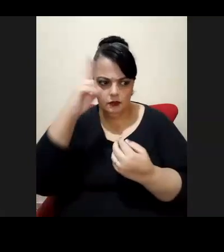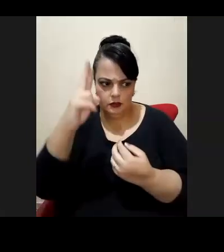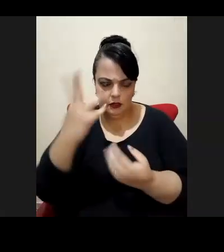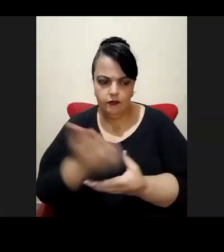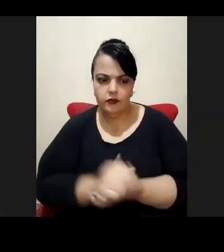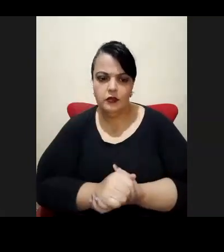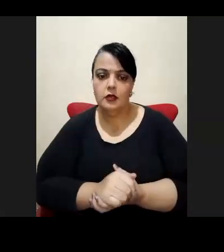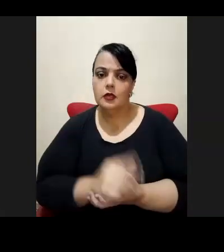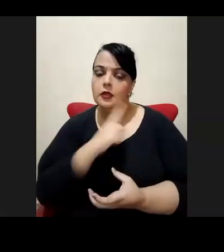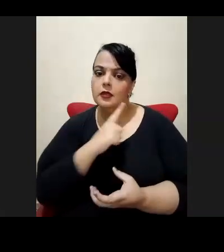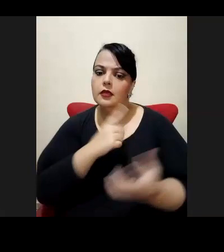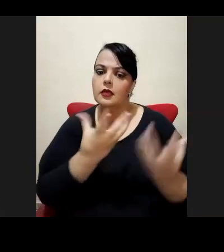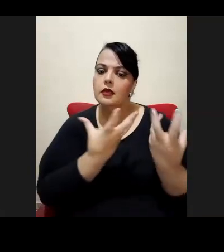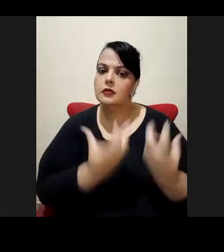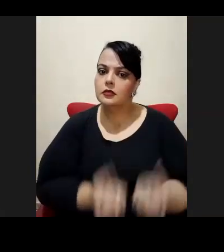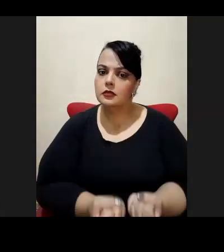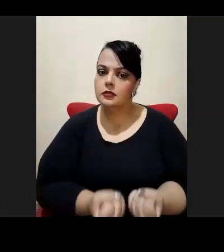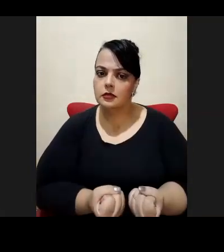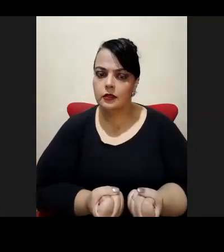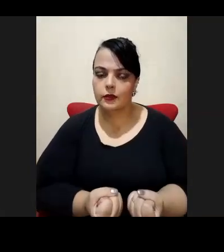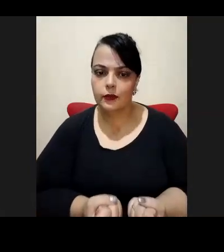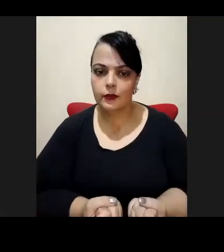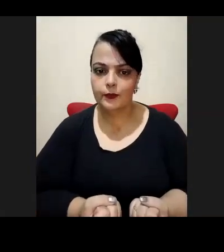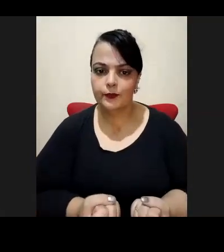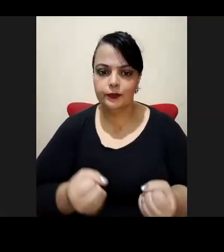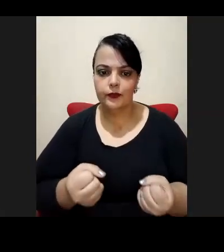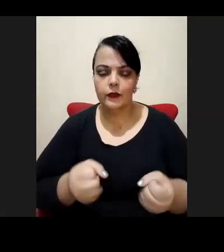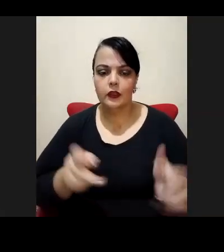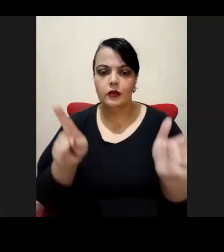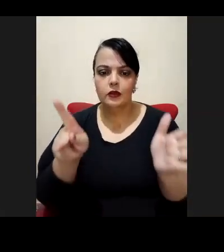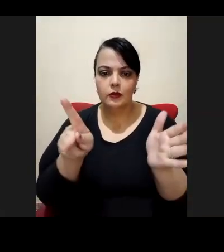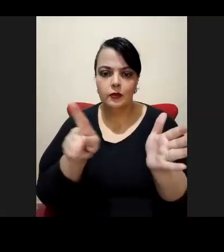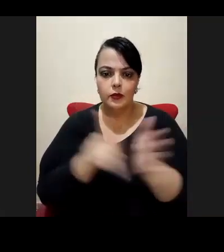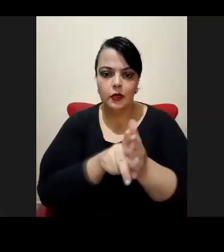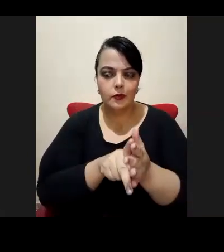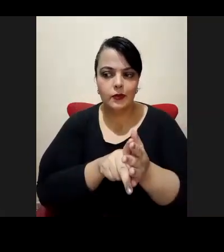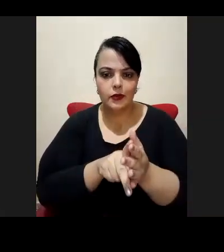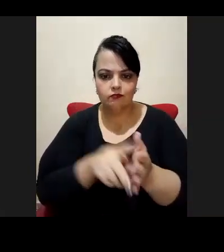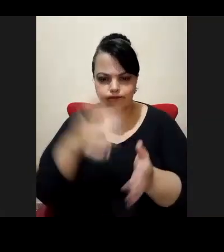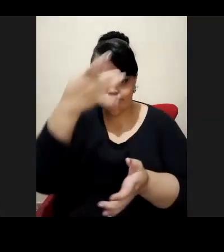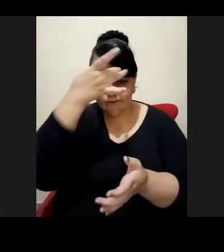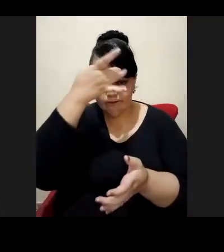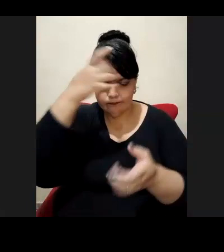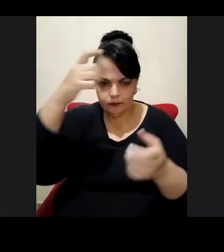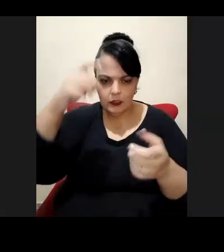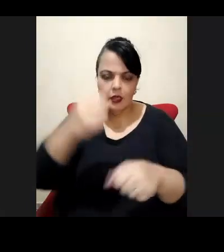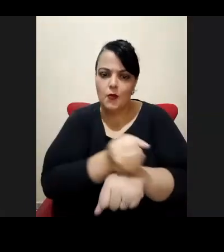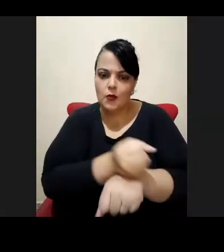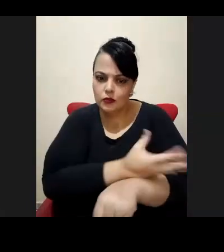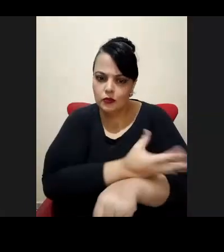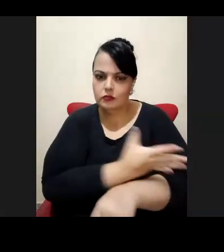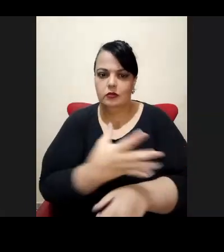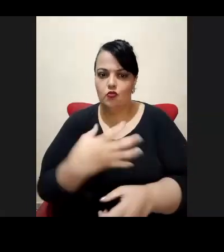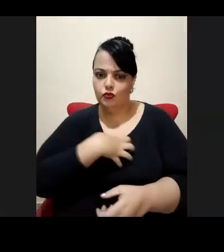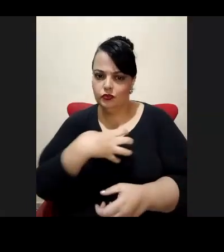uma aceitação também do componente emocional, né? E aí, de novo, eu trago para vocês